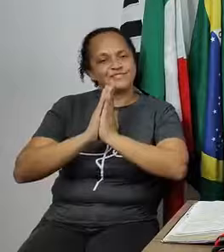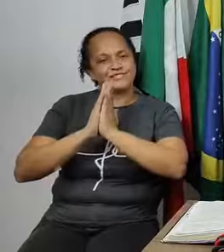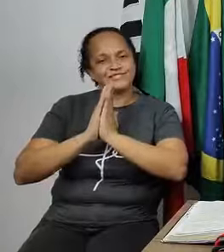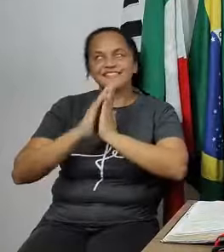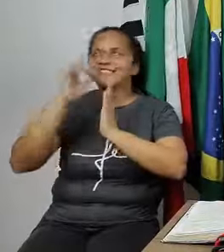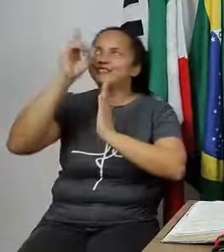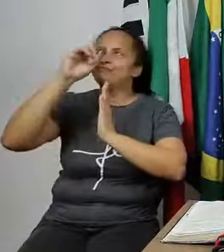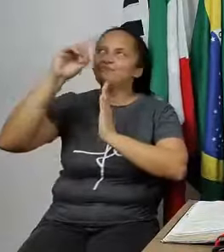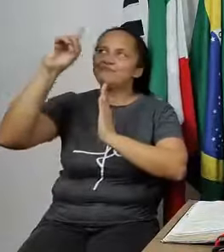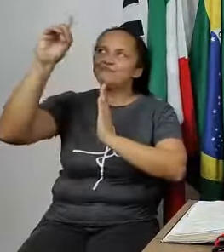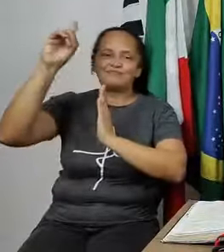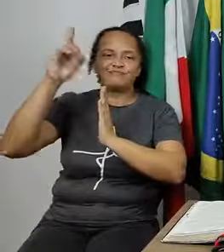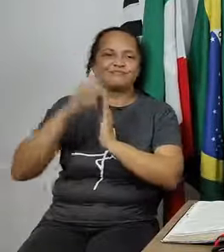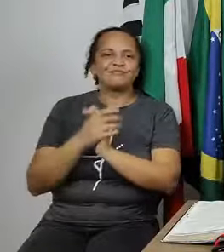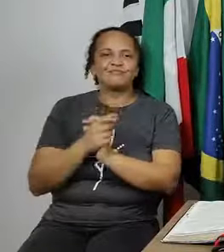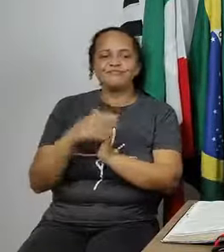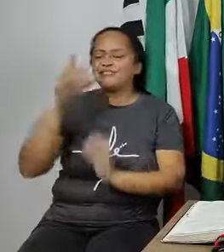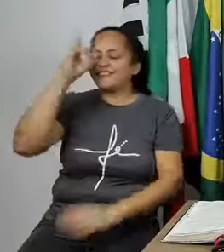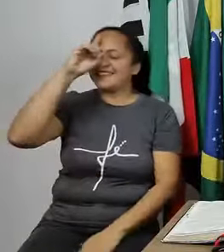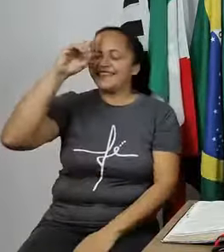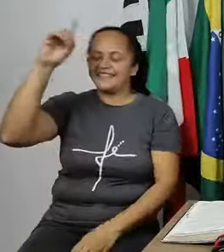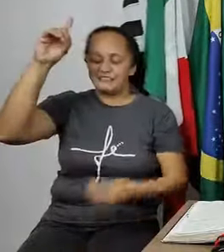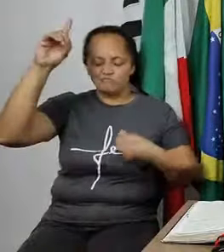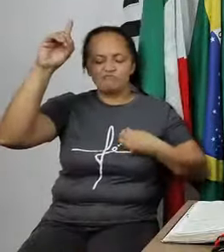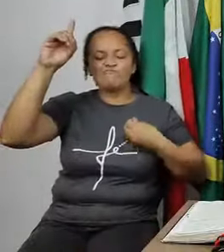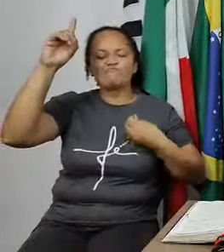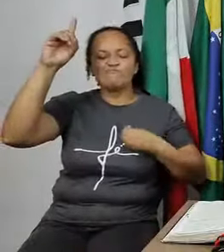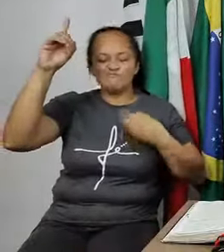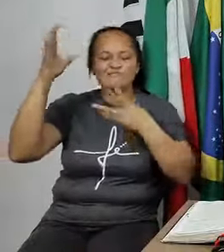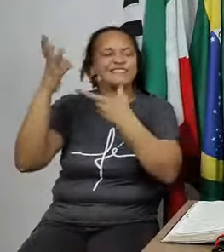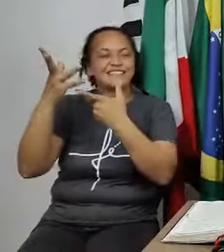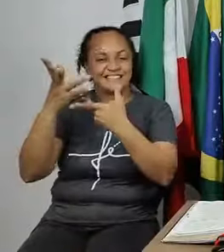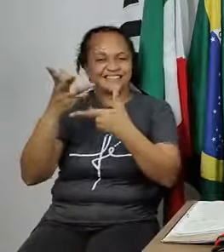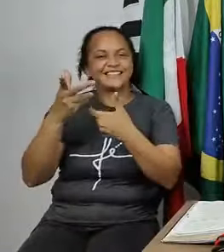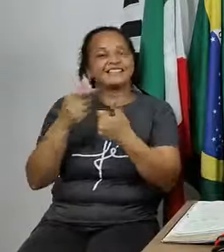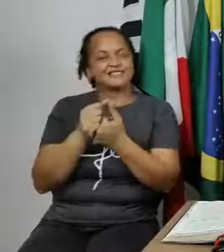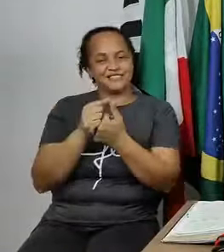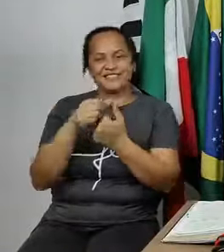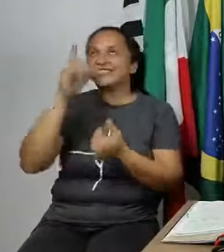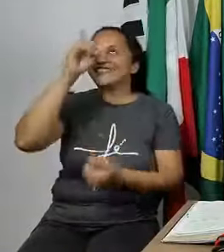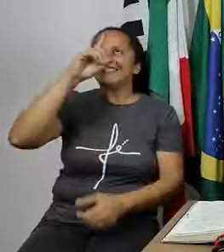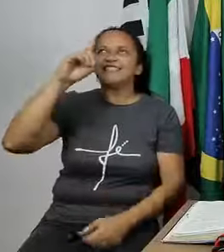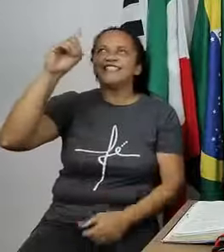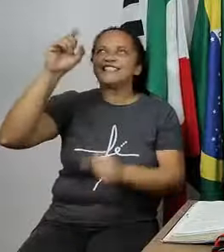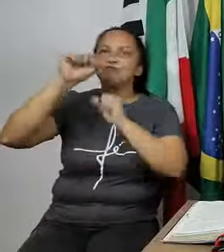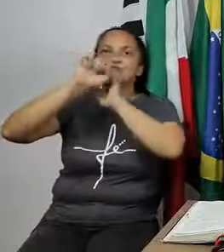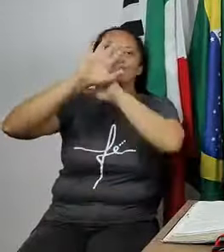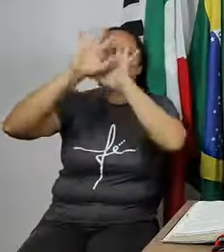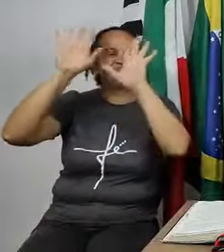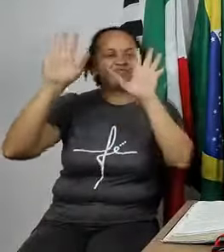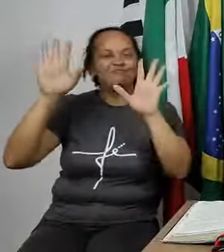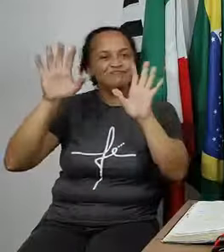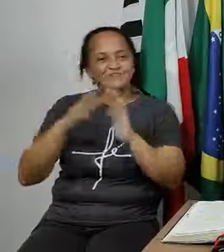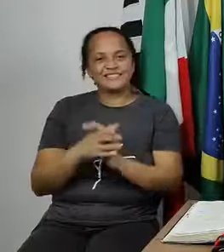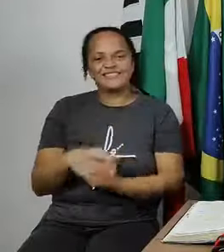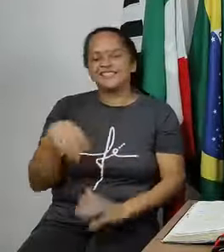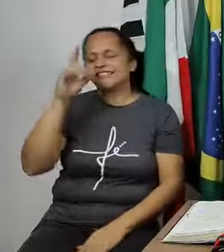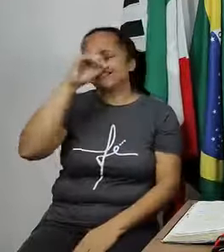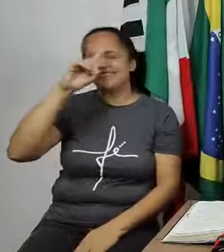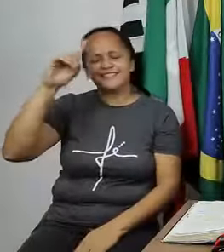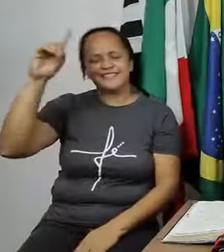oração a Deus. Esse Deus vivo, esse Deus maravilhoso, esse Deus glorioso, esse